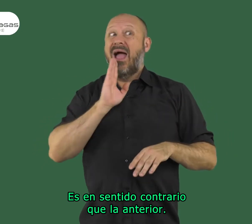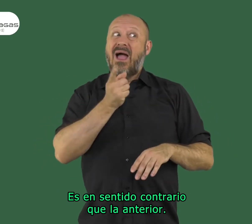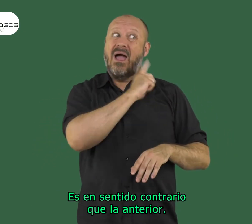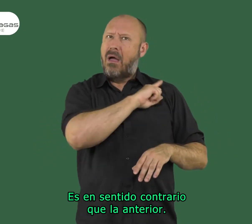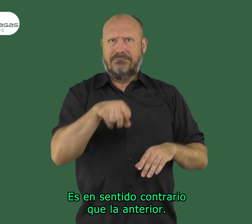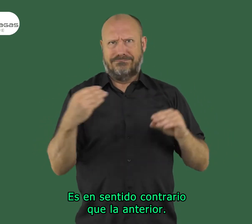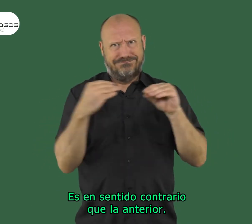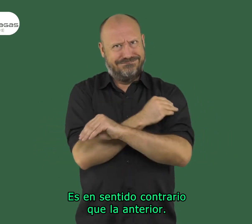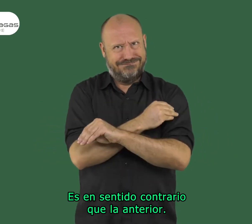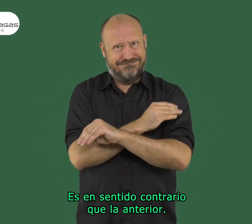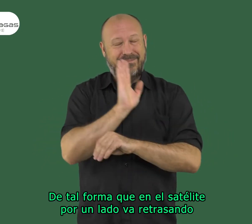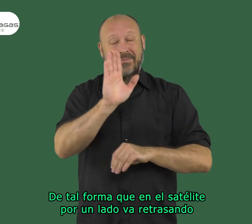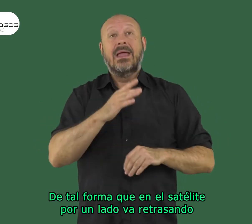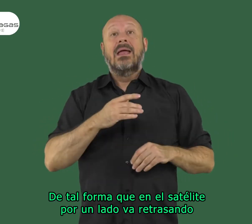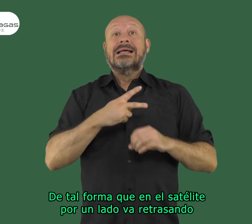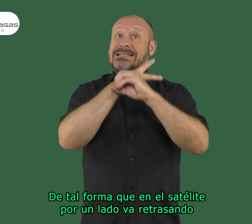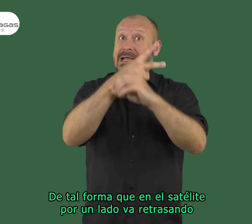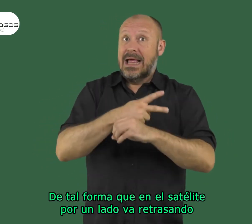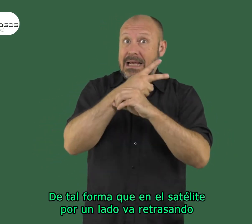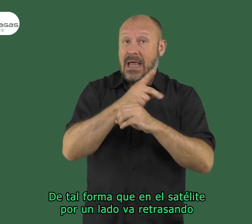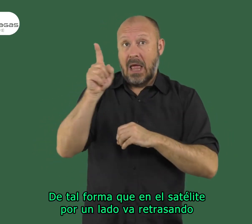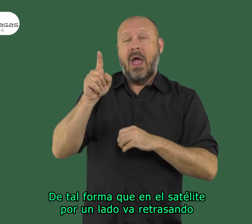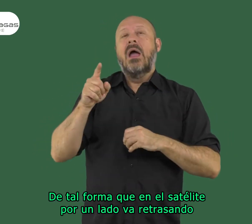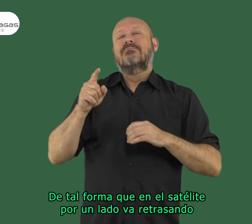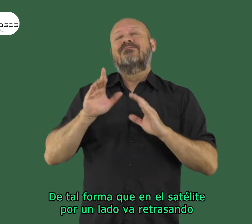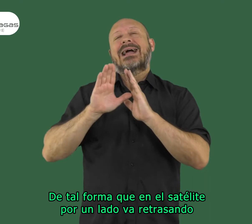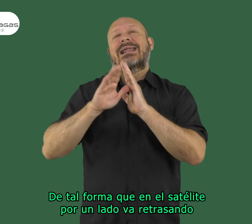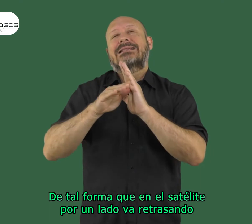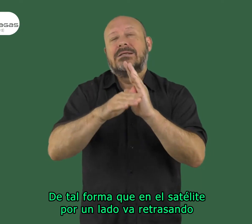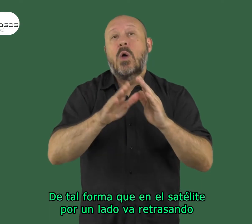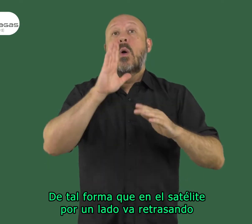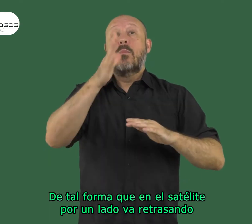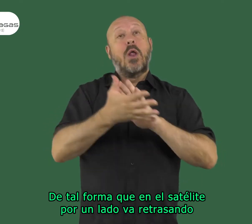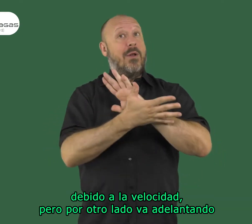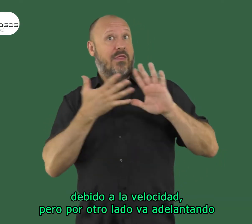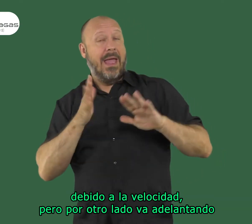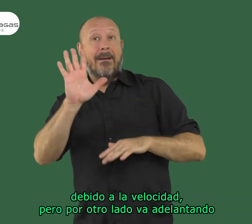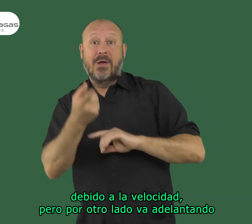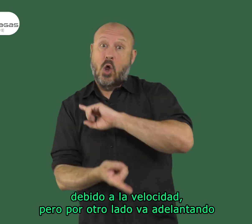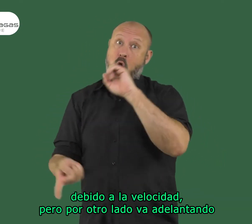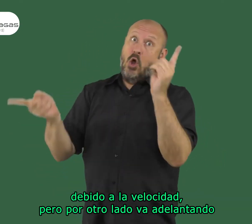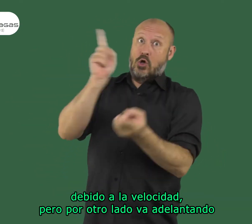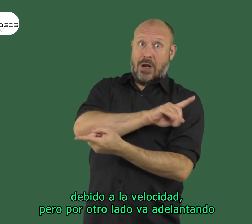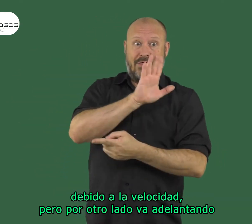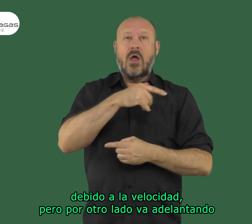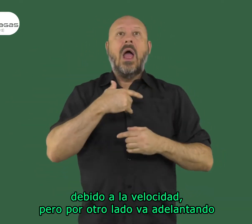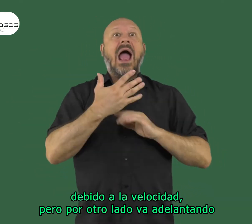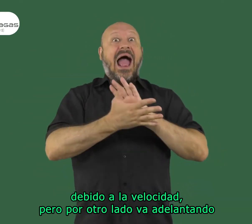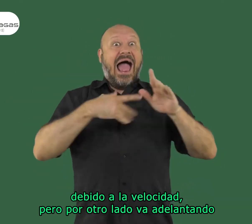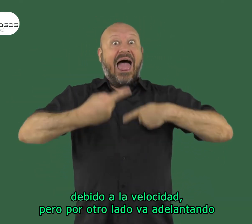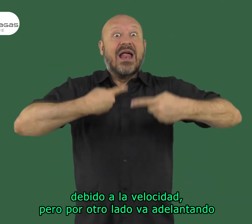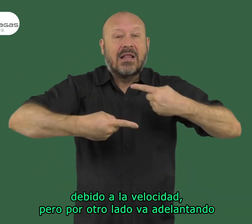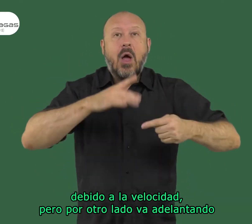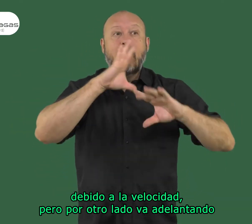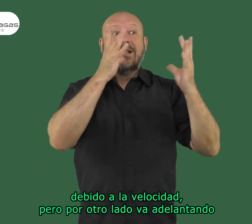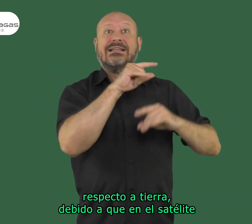sentido contrario que el anterior, de tal forma que en el satélite, por un lado, va retrasando debido a la velocidad, pero por otro